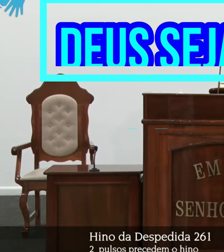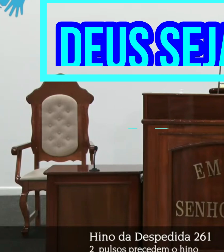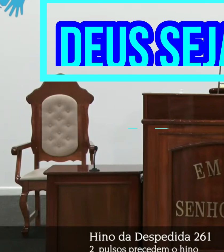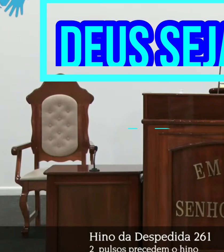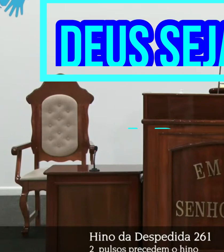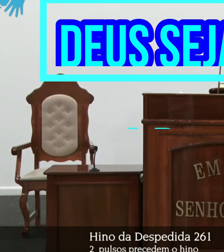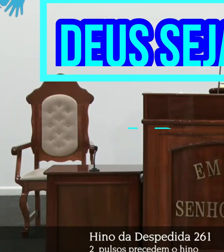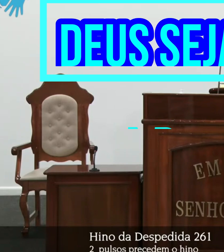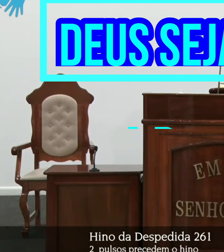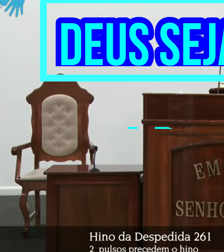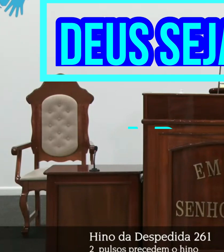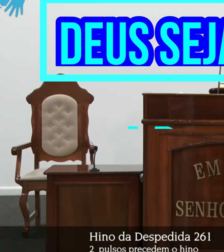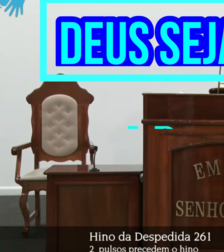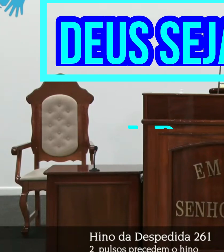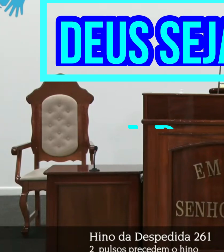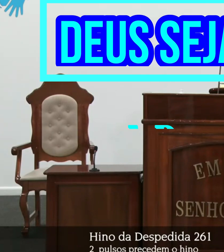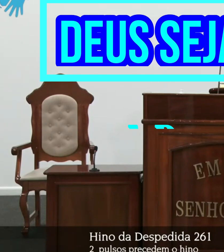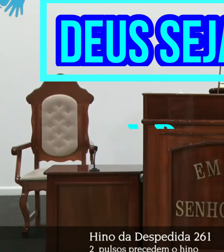Dois pulsos precedem o hino.